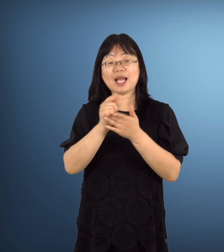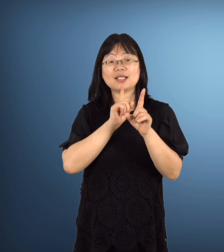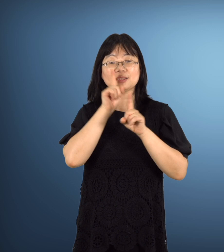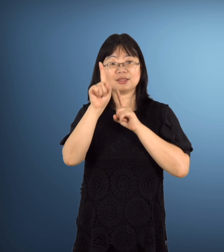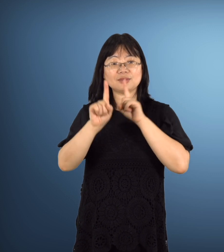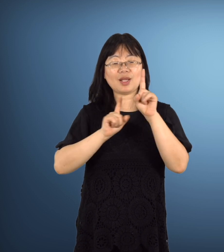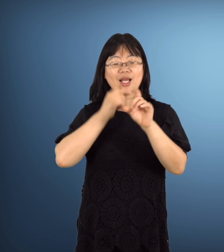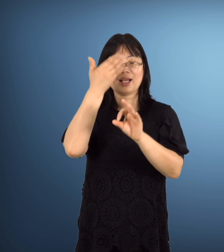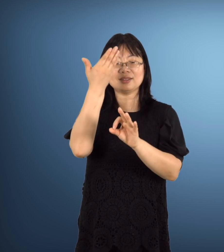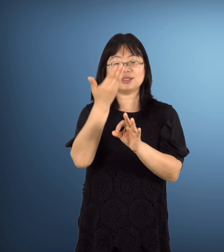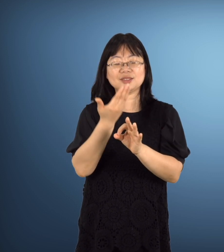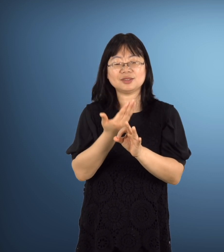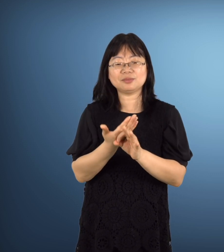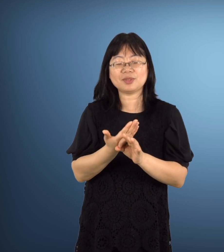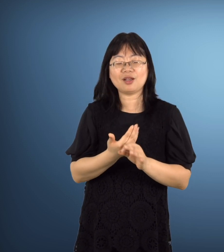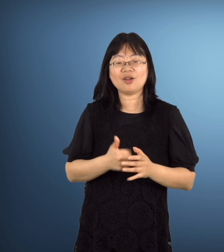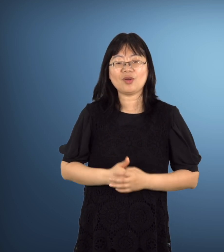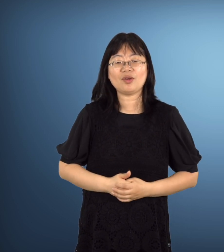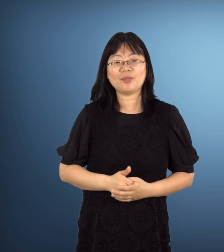주님